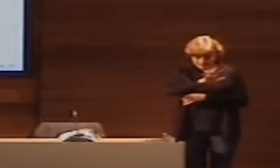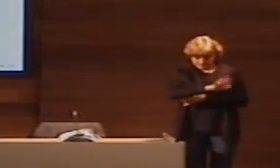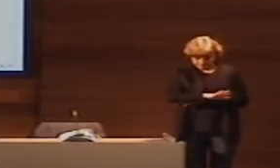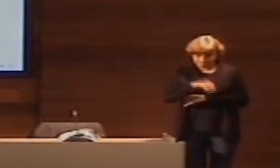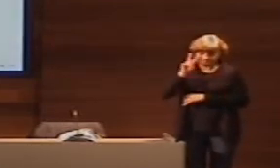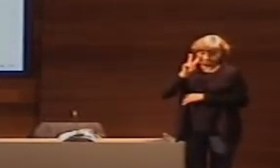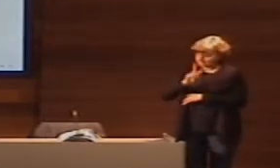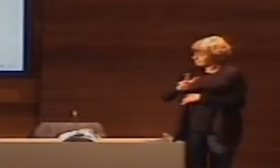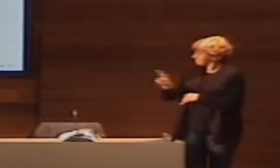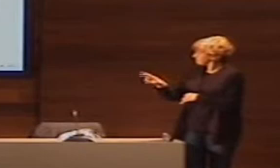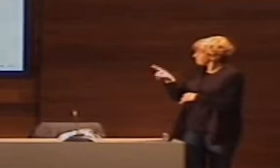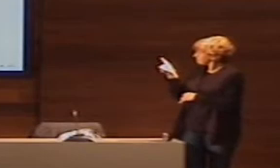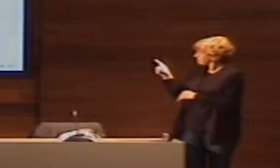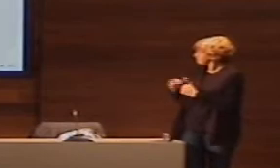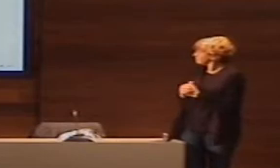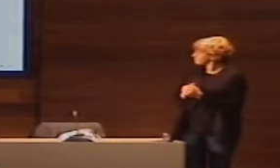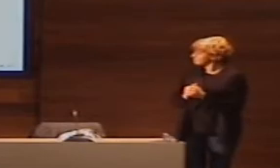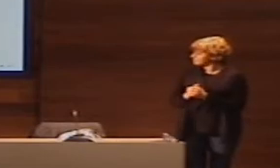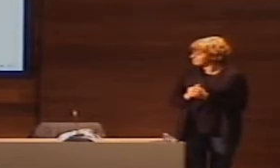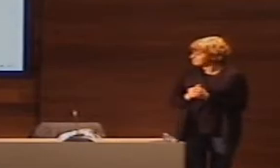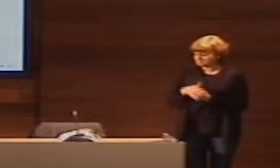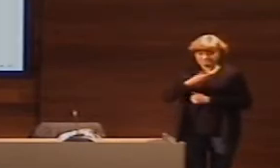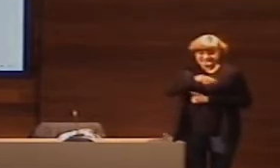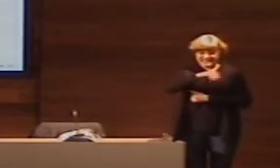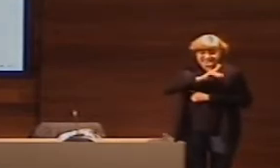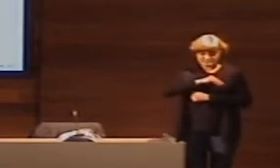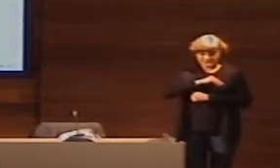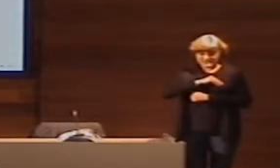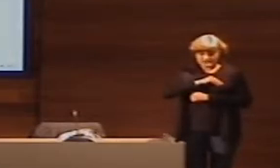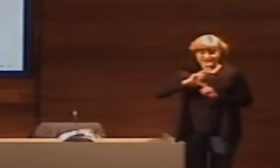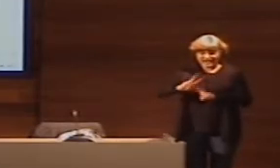Aquí veis, ¿no?, el porcentaje de reciclaje del Estado español